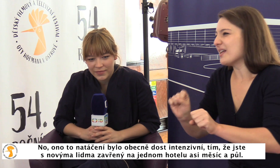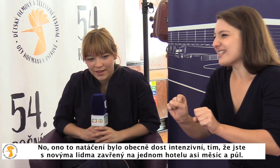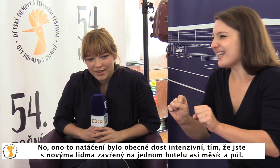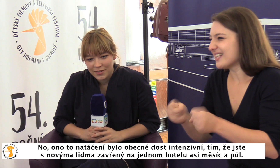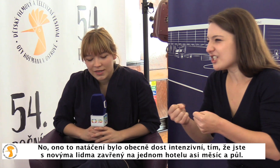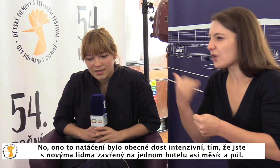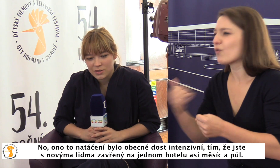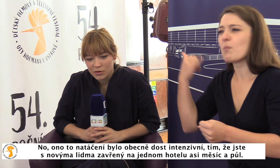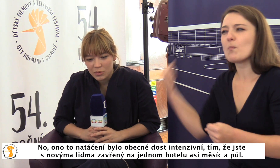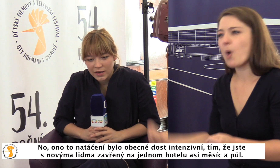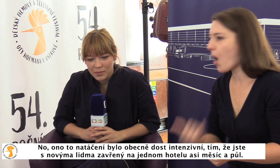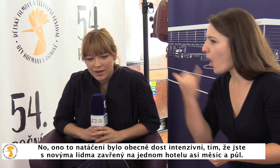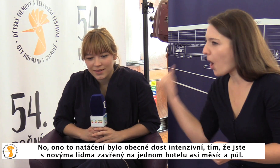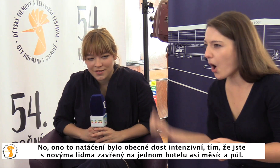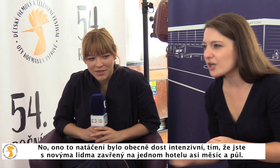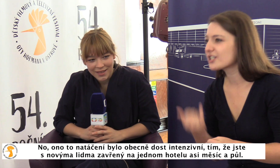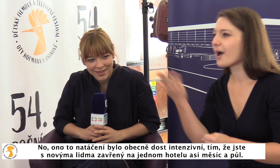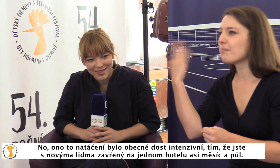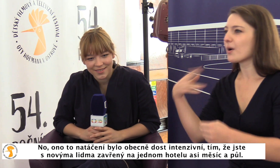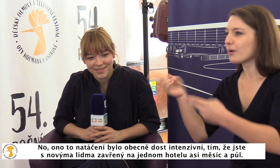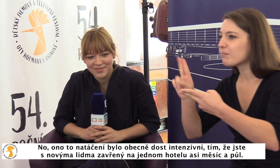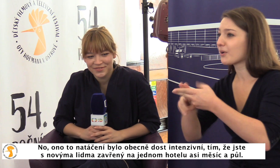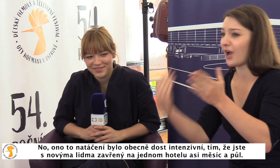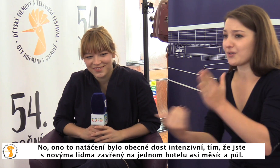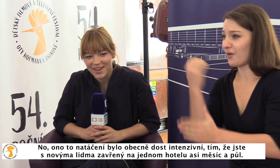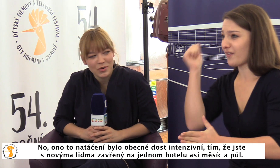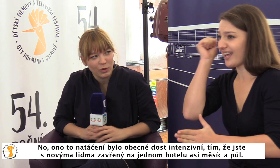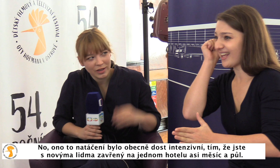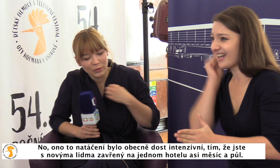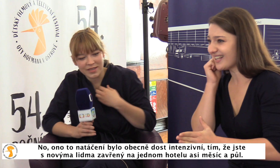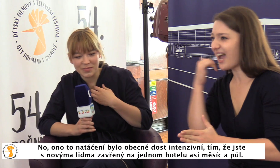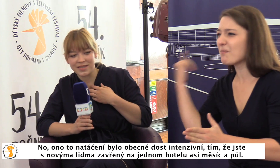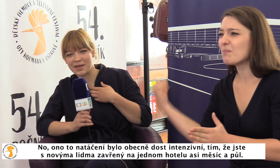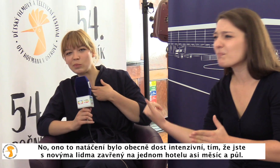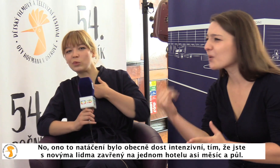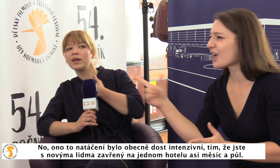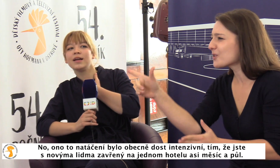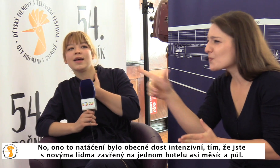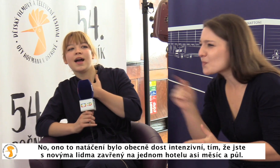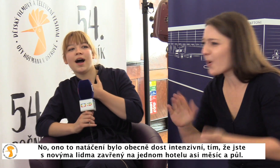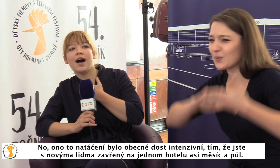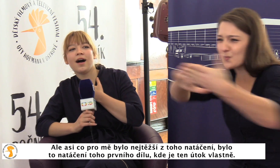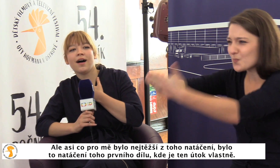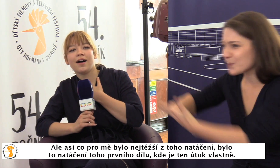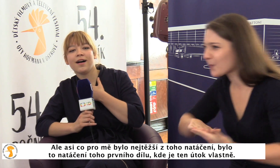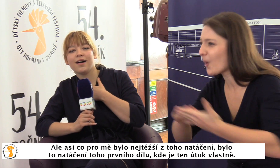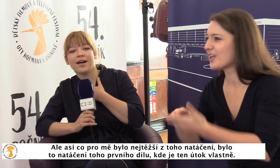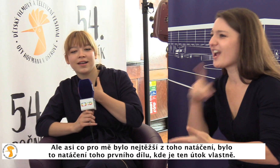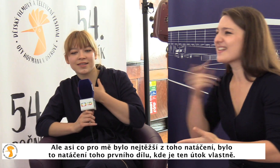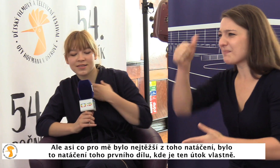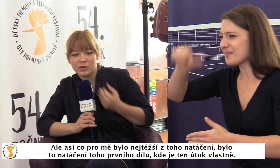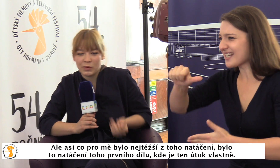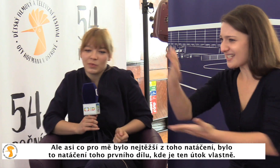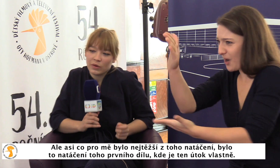jste vlastně s novýma lidma zavřený na jednom hotelu asi měsíc a půl.